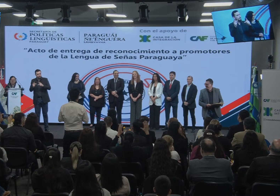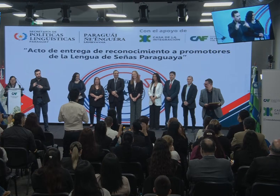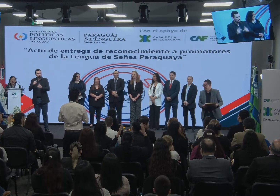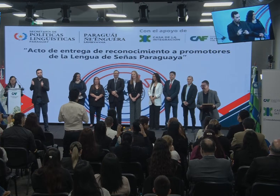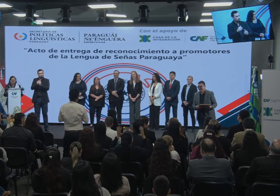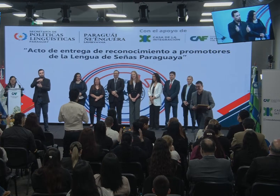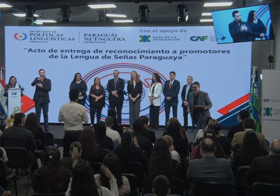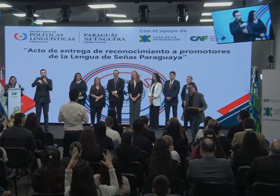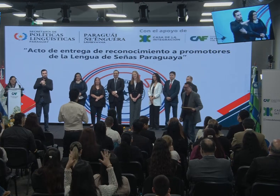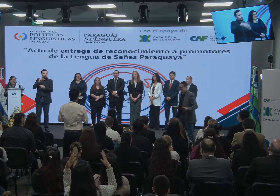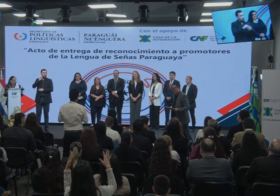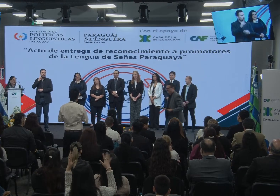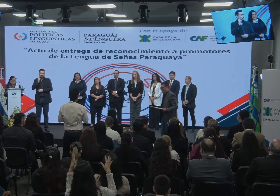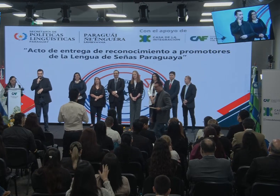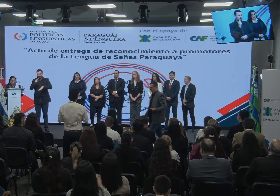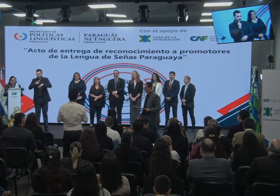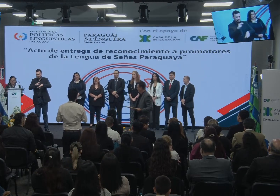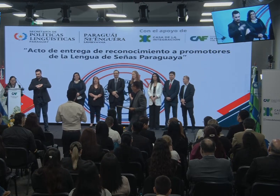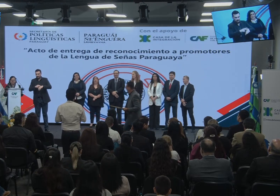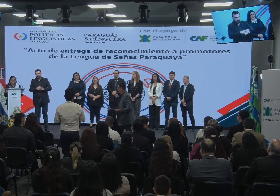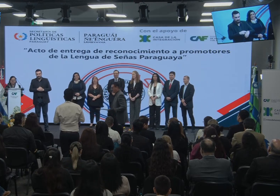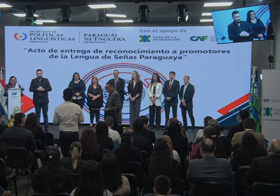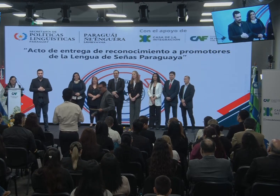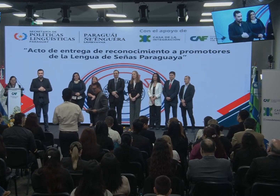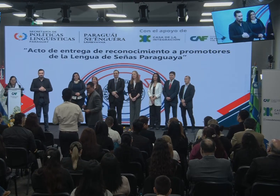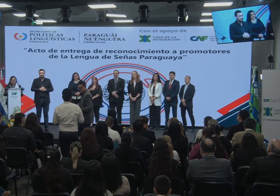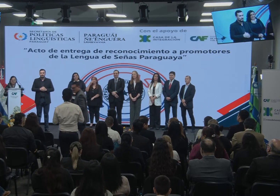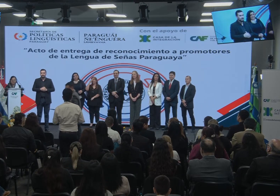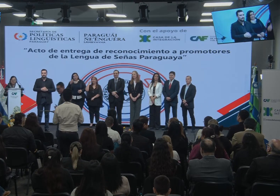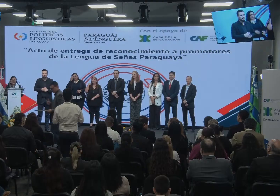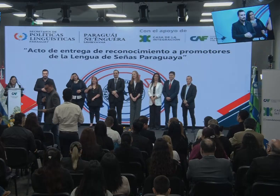comunidad sorda del Paraguay.